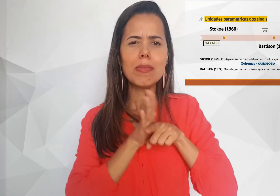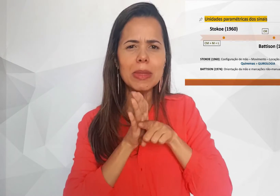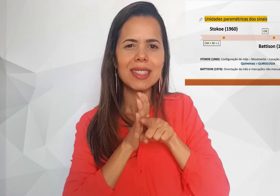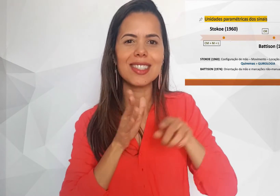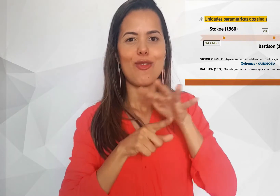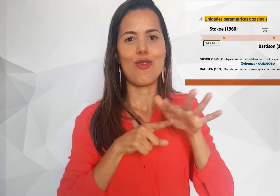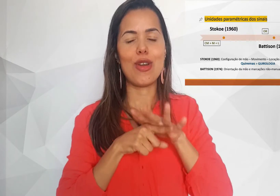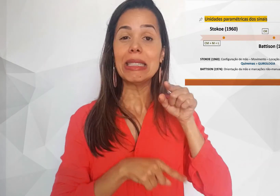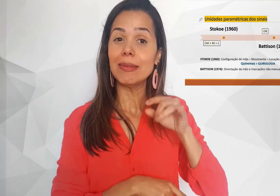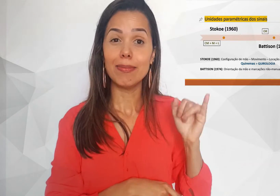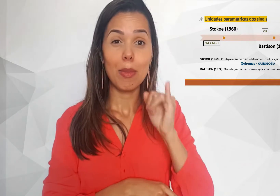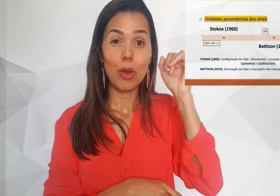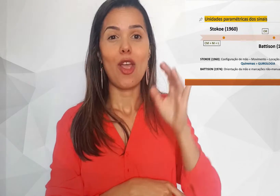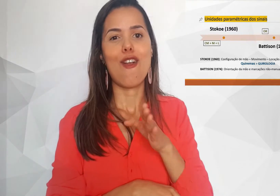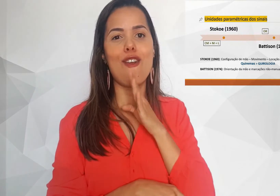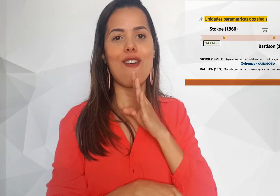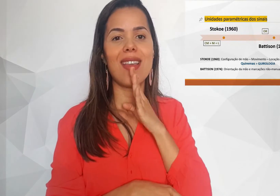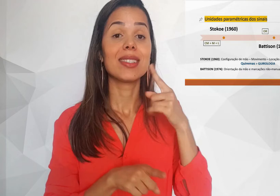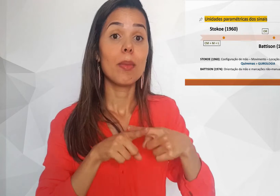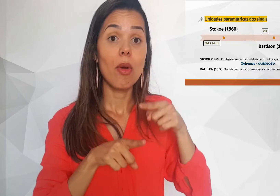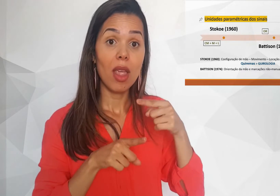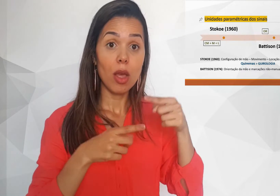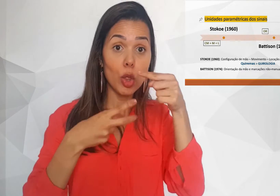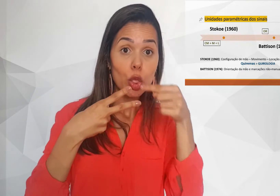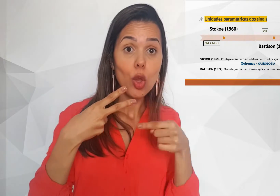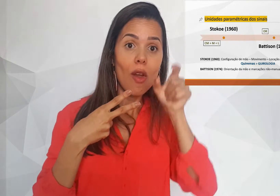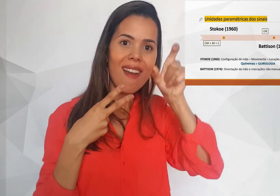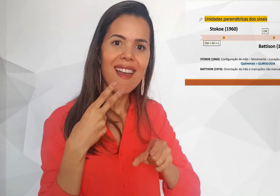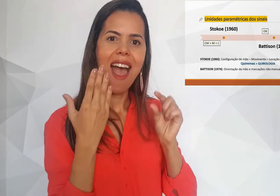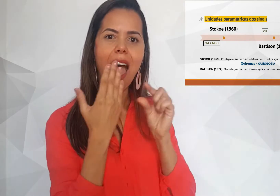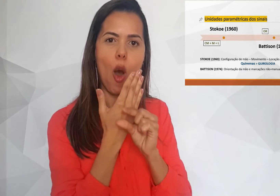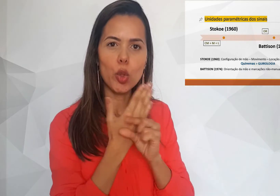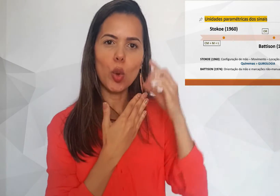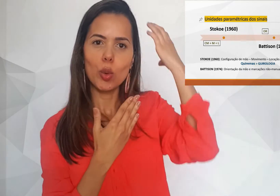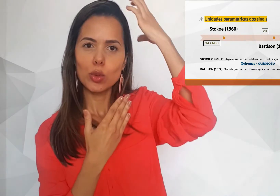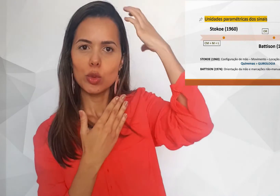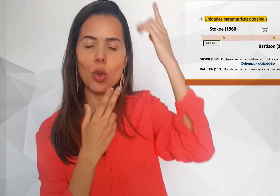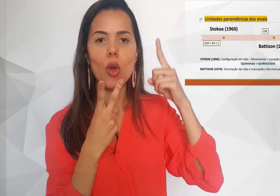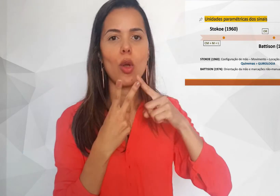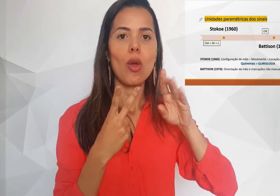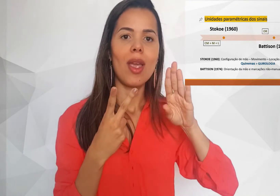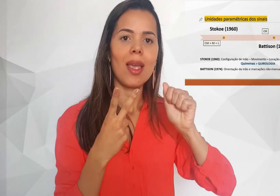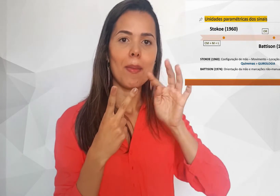de sinais são importantes ao descrever, então, essas primeiras